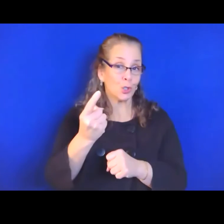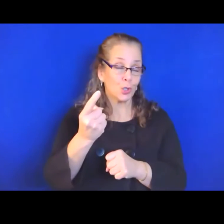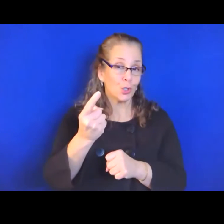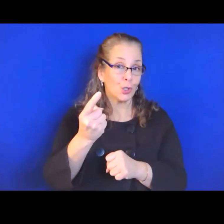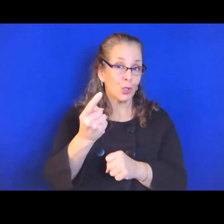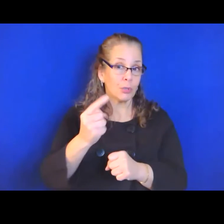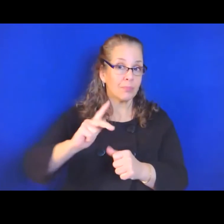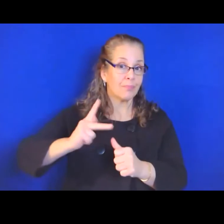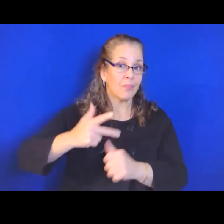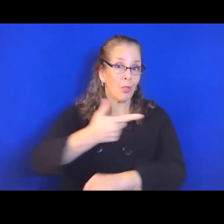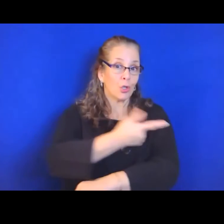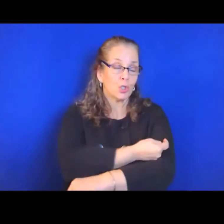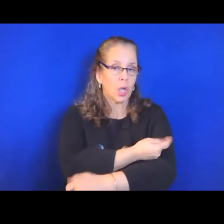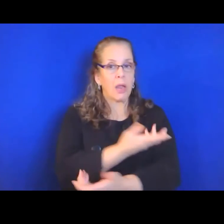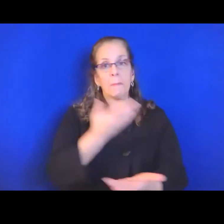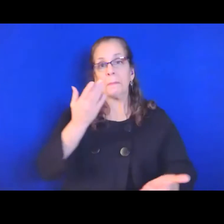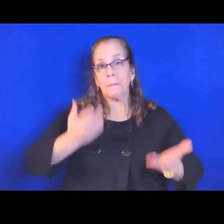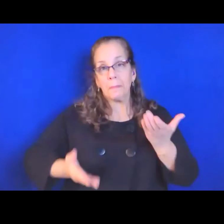们